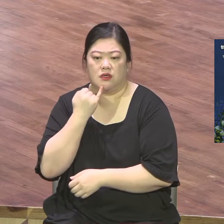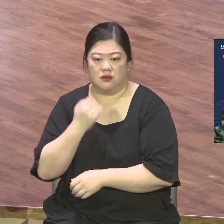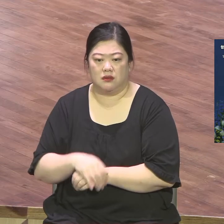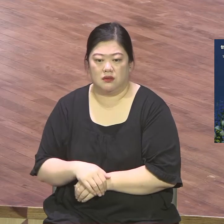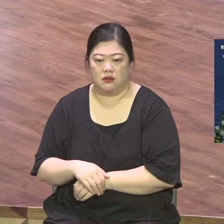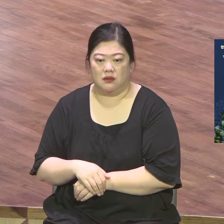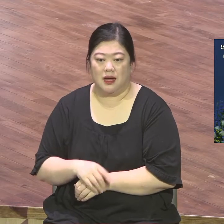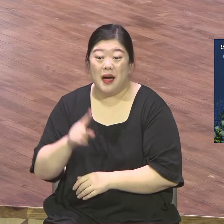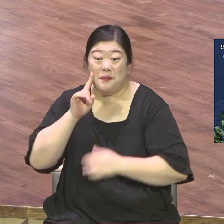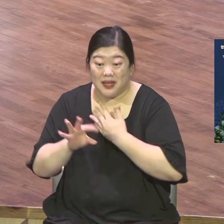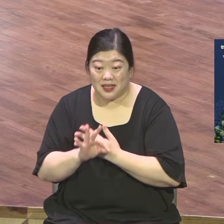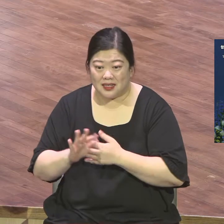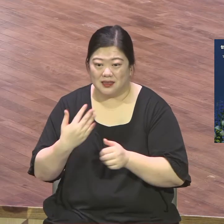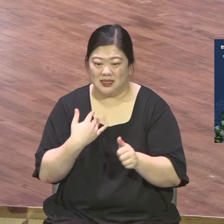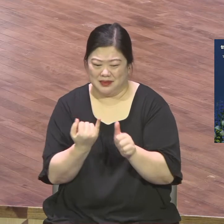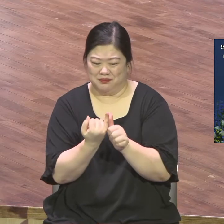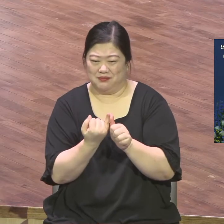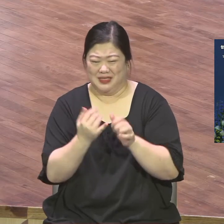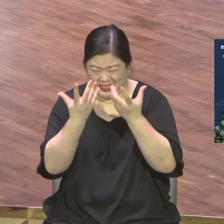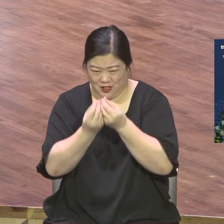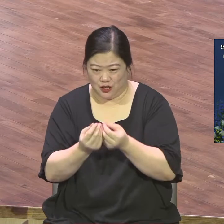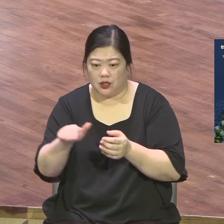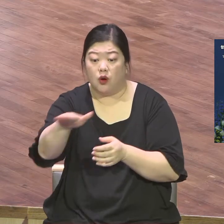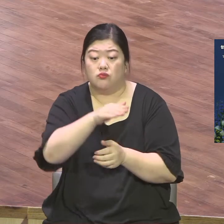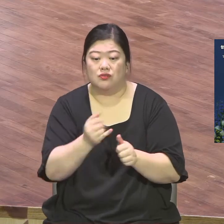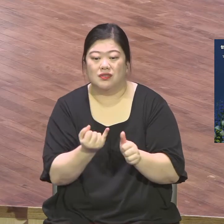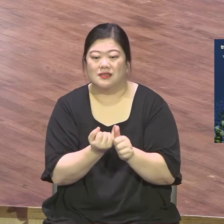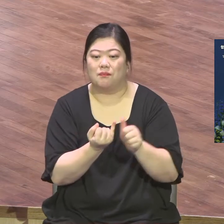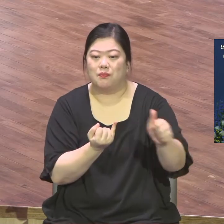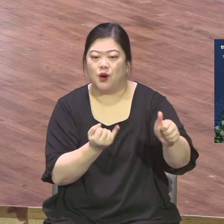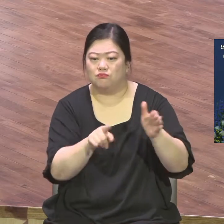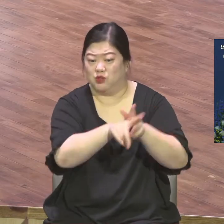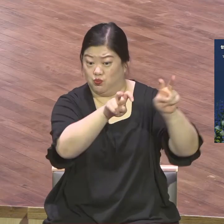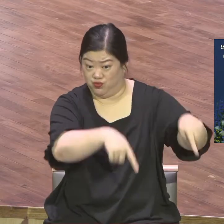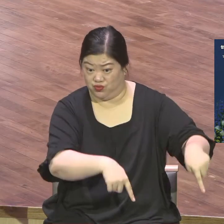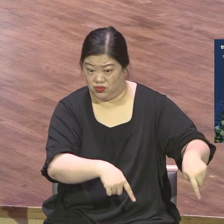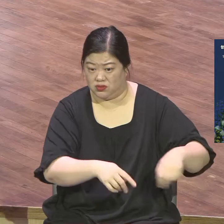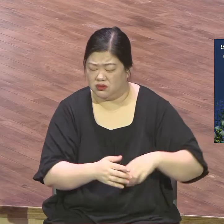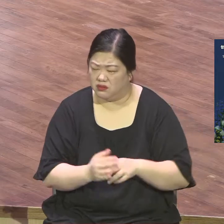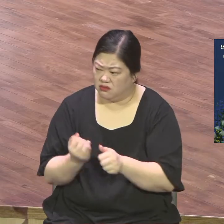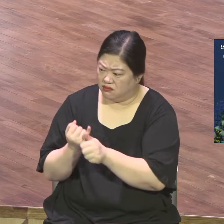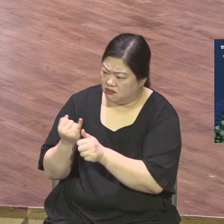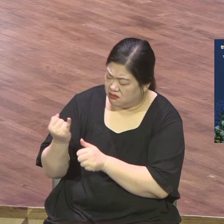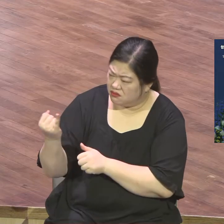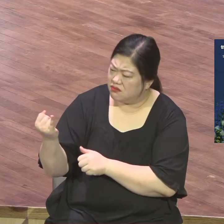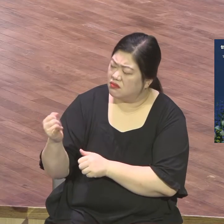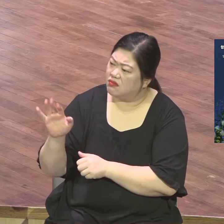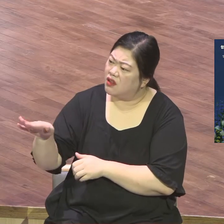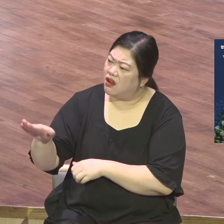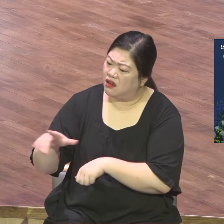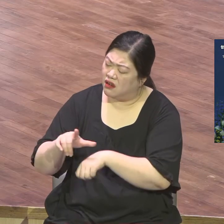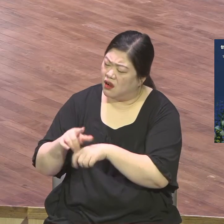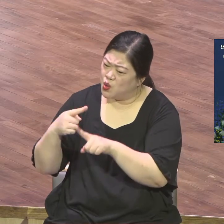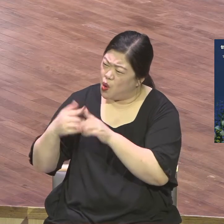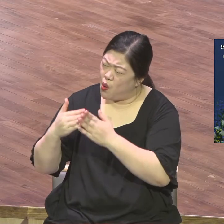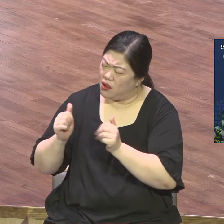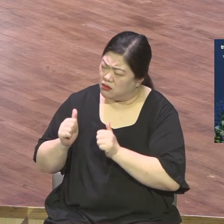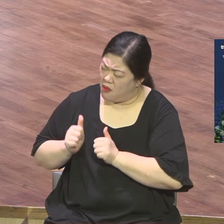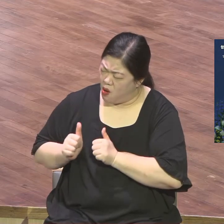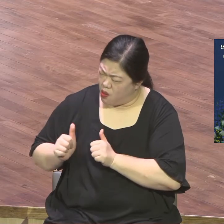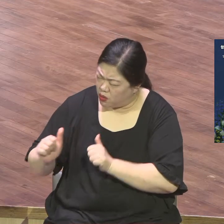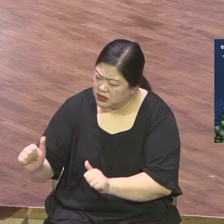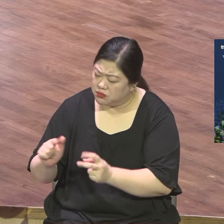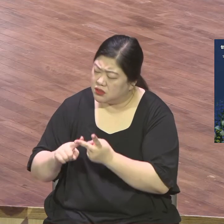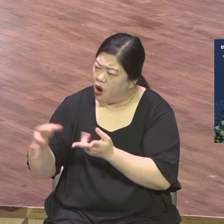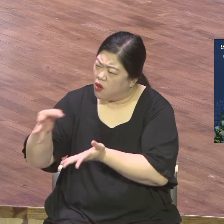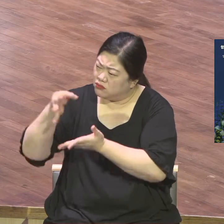이해가 안 되죠. 영생에 감격이 없는 사람은 그 아까운 돈을, 그 아까운 시간을, 그 아까운 인생을 왜 교회에 다 바치냐? 이해가 안 되죠.